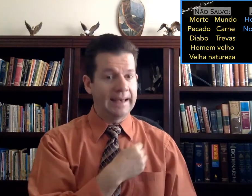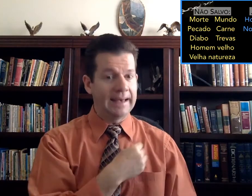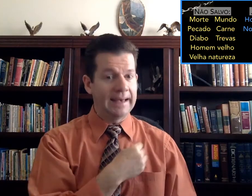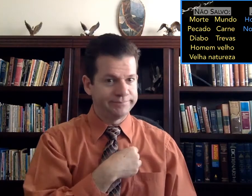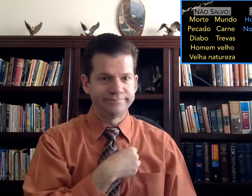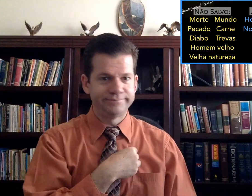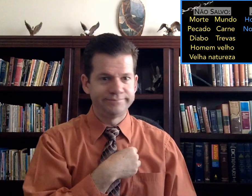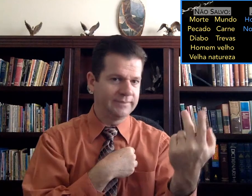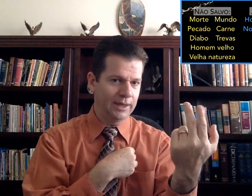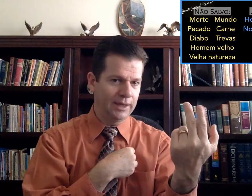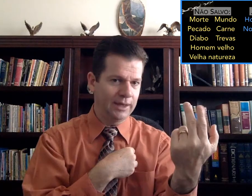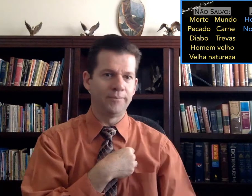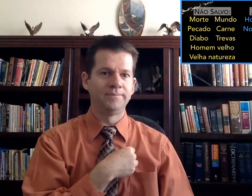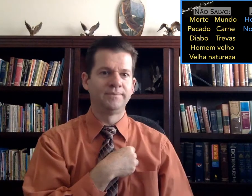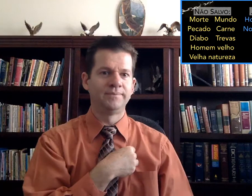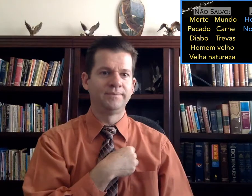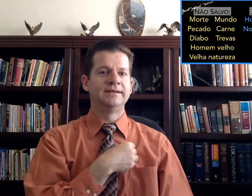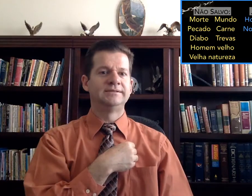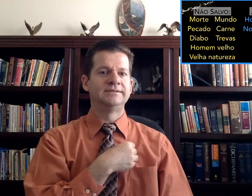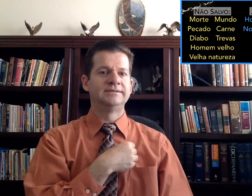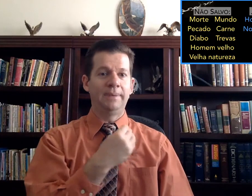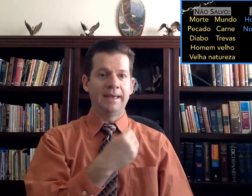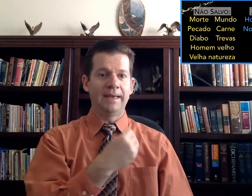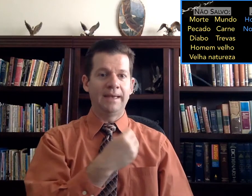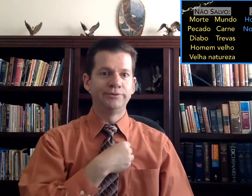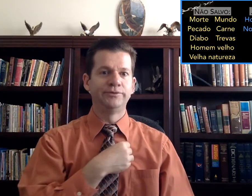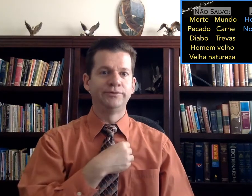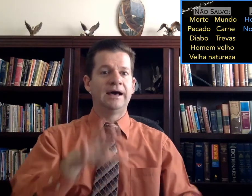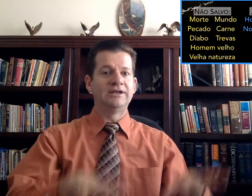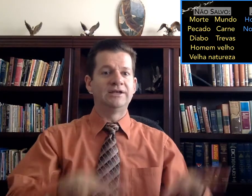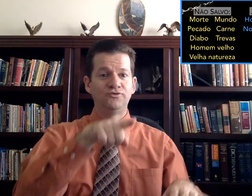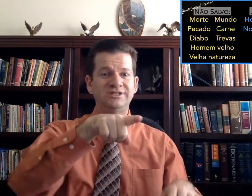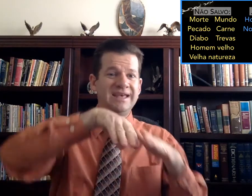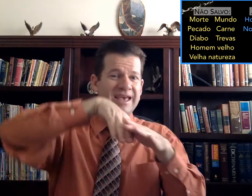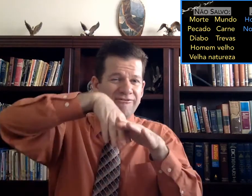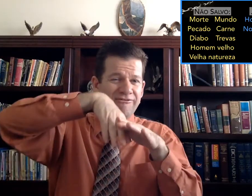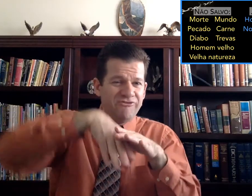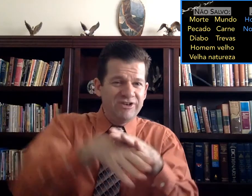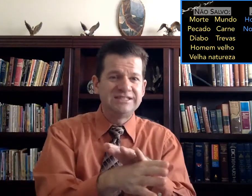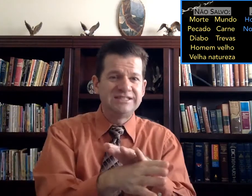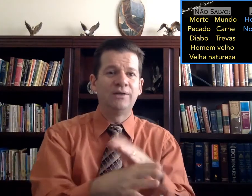Pecado, igual, certo? Pecado, às vezes você viciado,